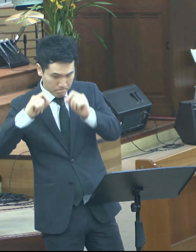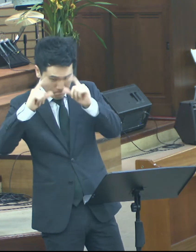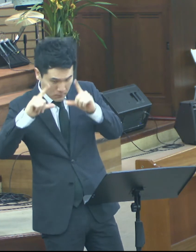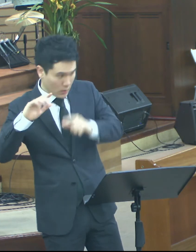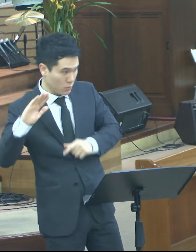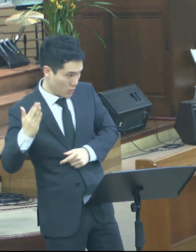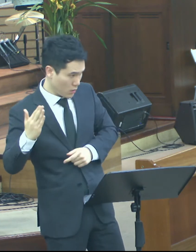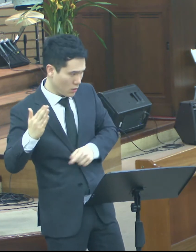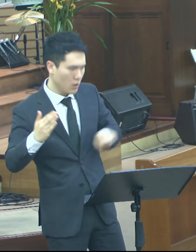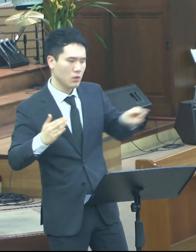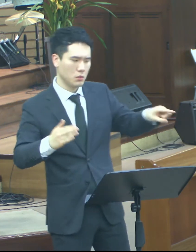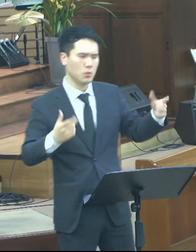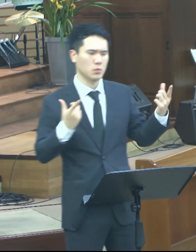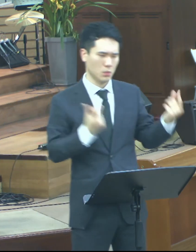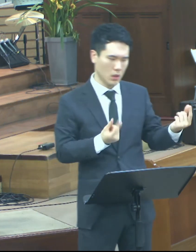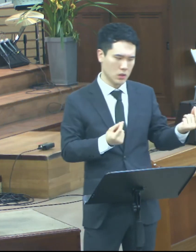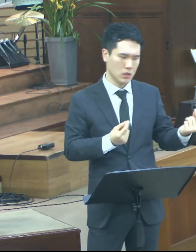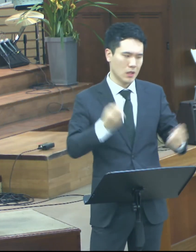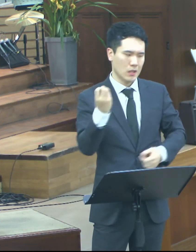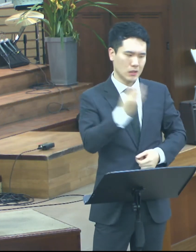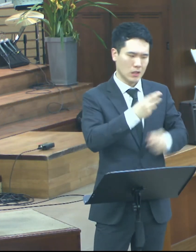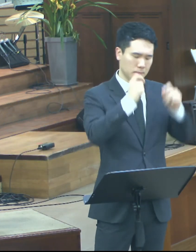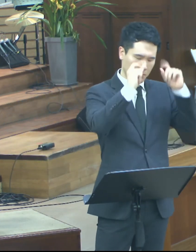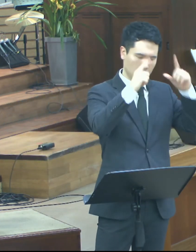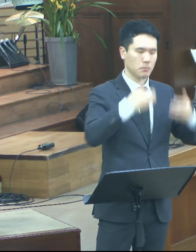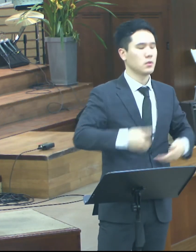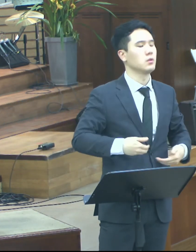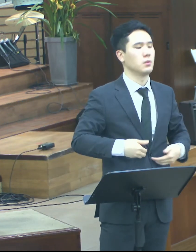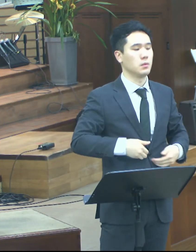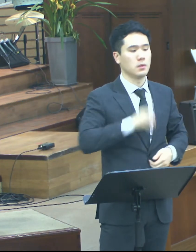메시지를 전해주고 있다고 저는 해석을 하고 싶습니다.